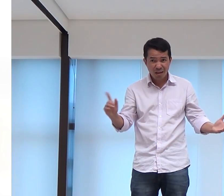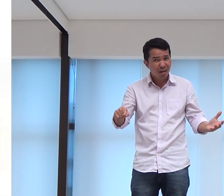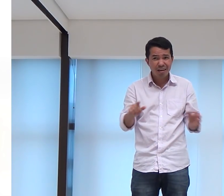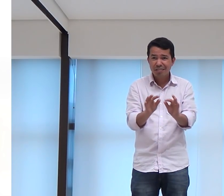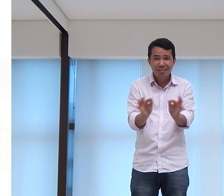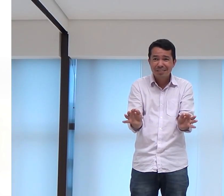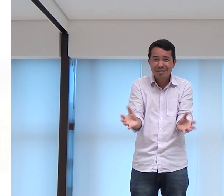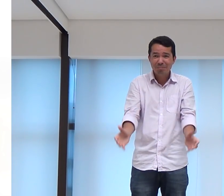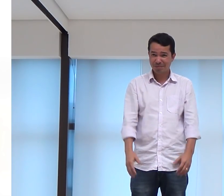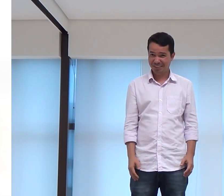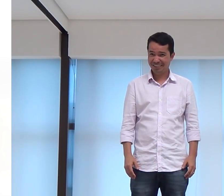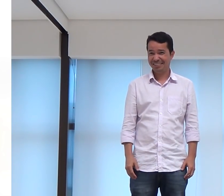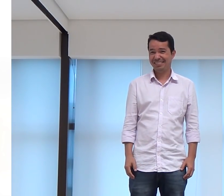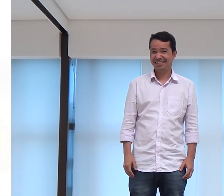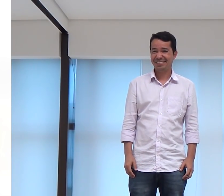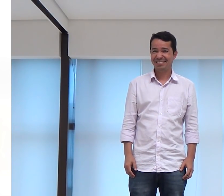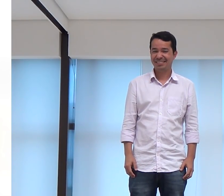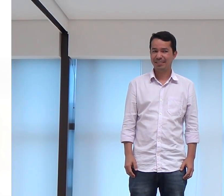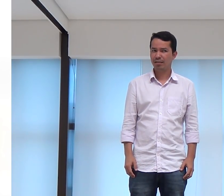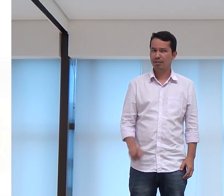As 12 tribos unidas.